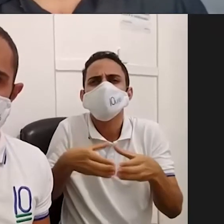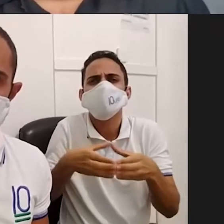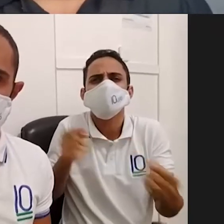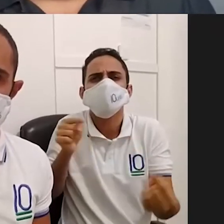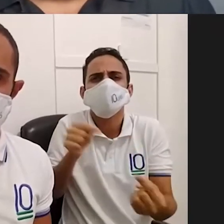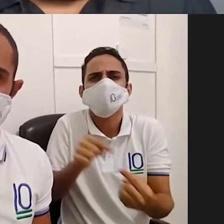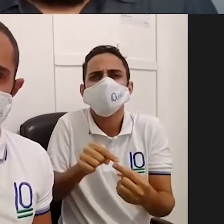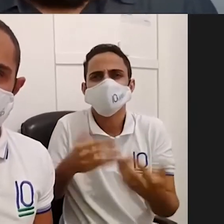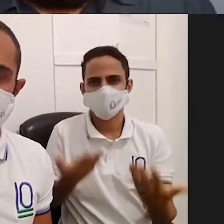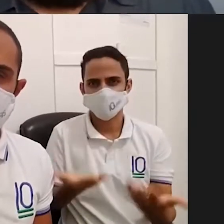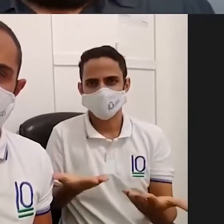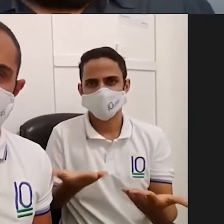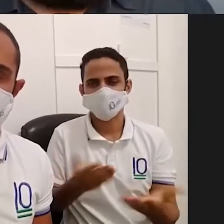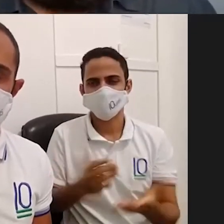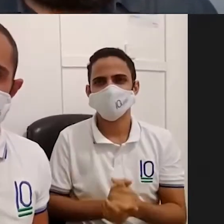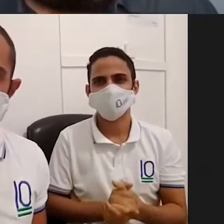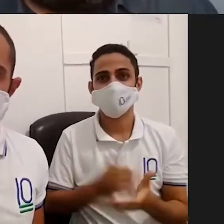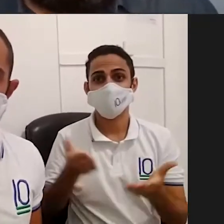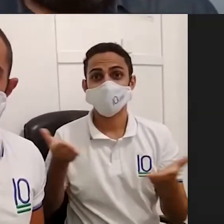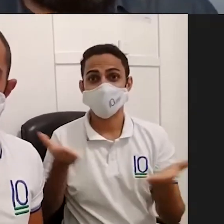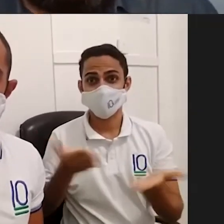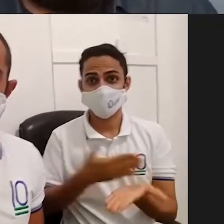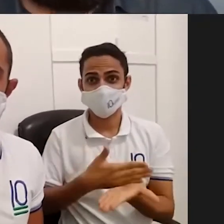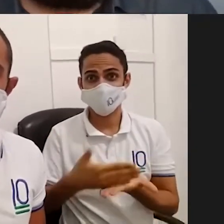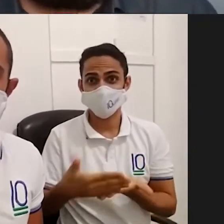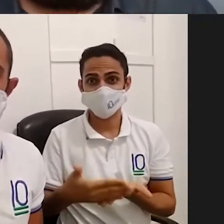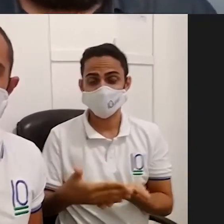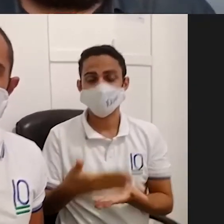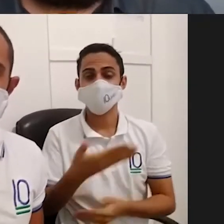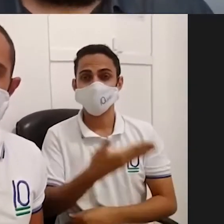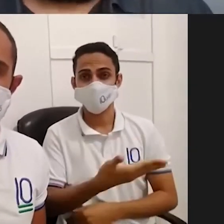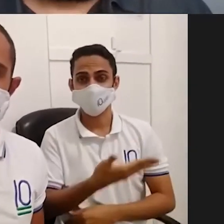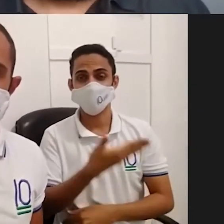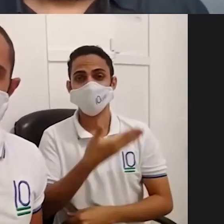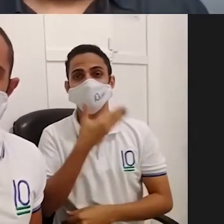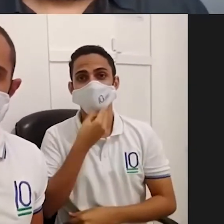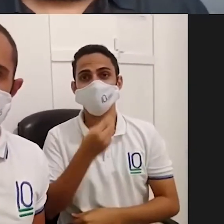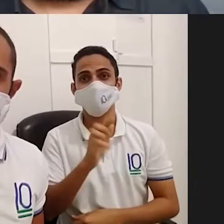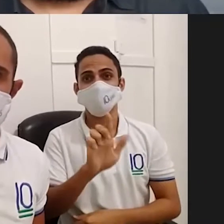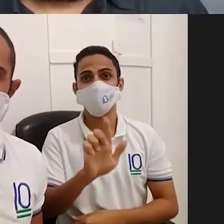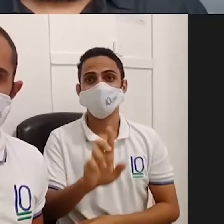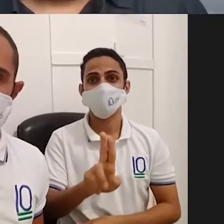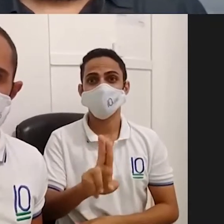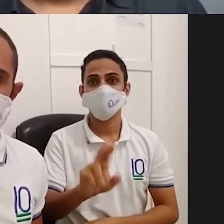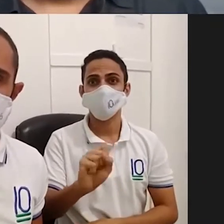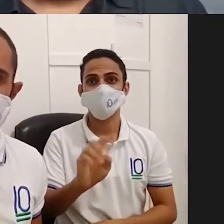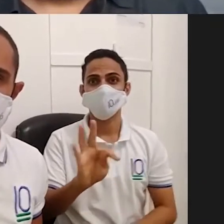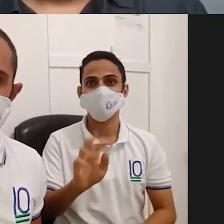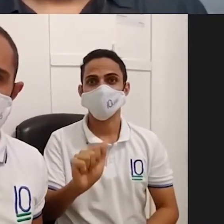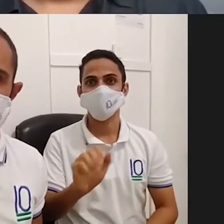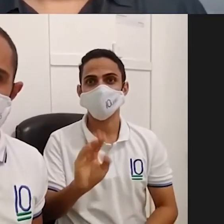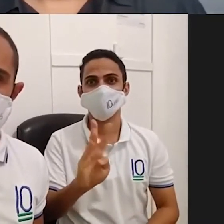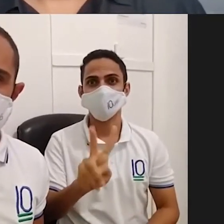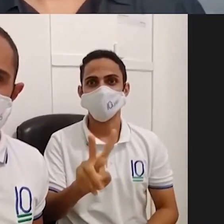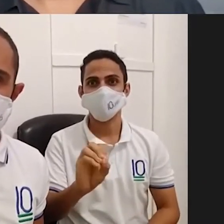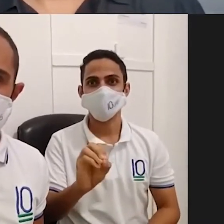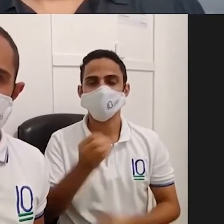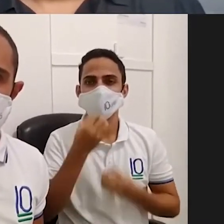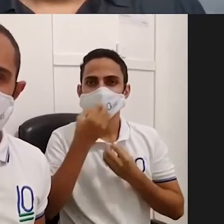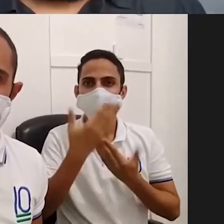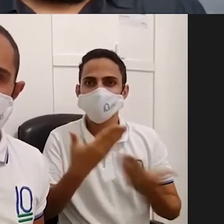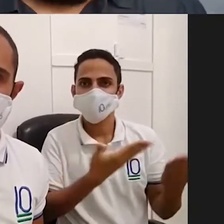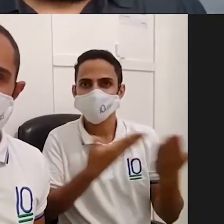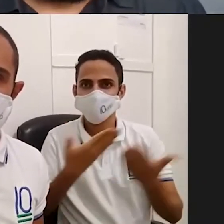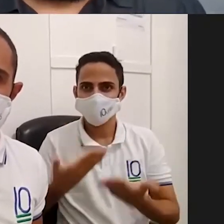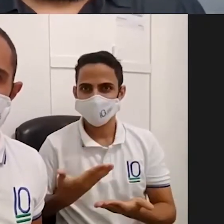o Gustavo Brendo, seja bem-vindo ao Espaço Cidadão. Gustavo. Olá, Robson. Desde já, o Coletivo das Iguais